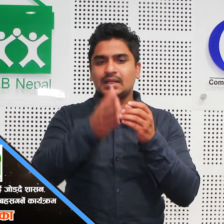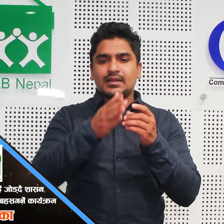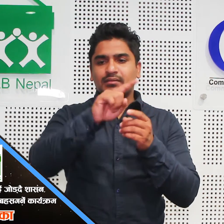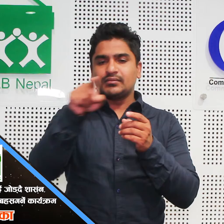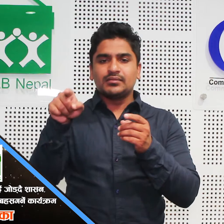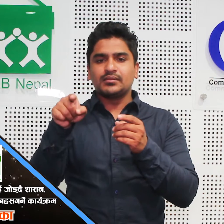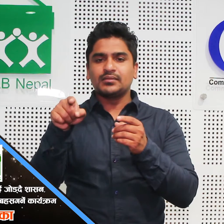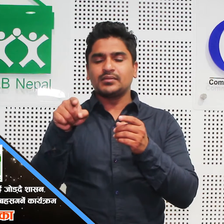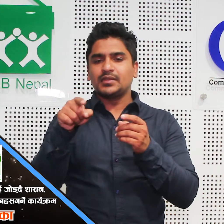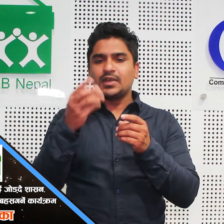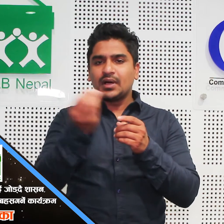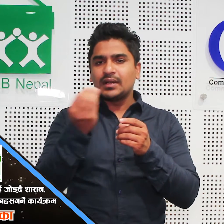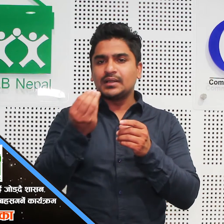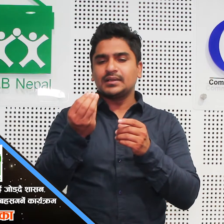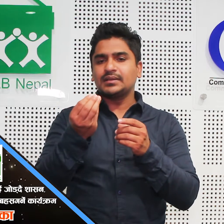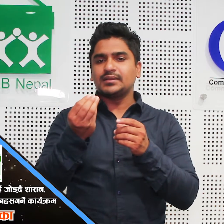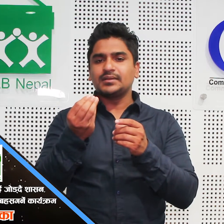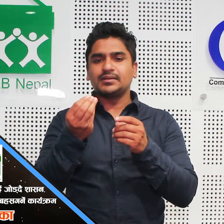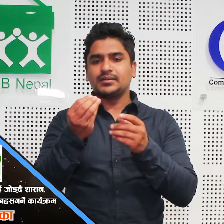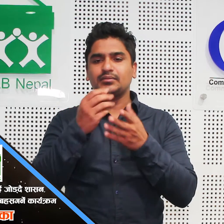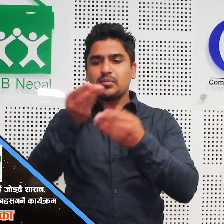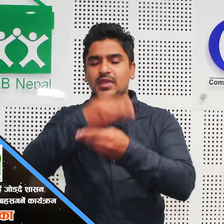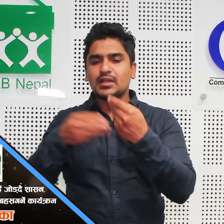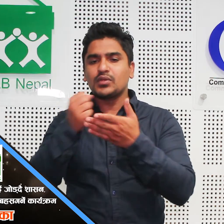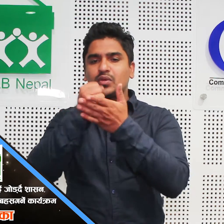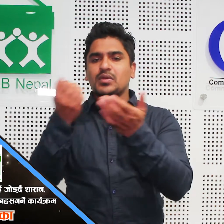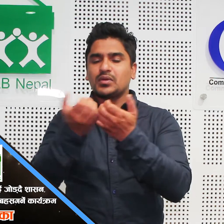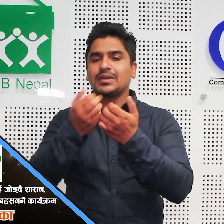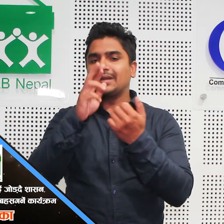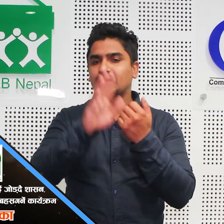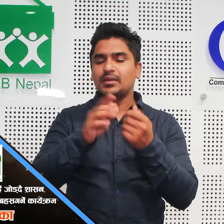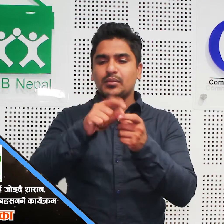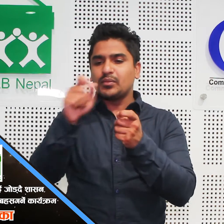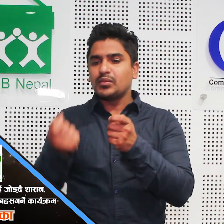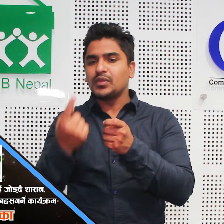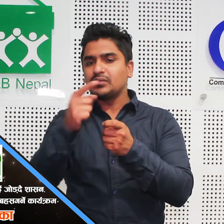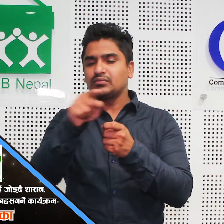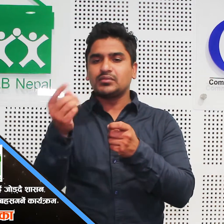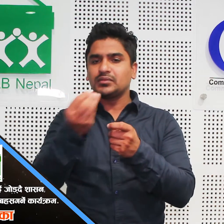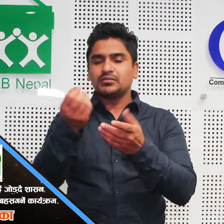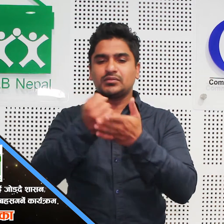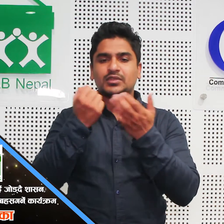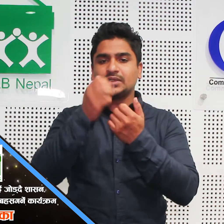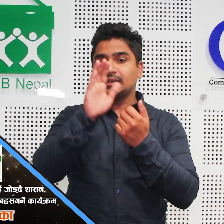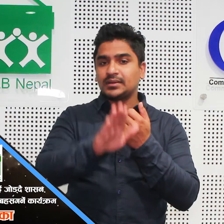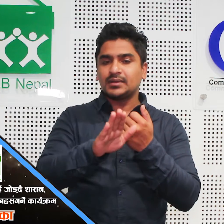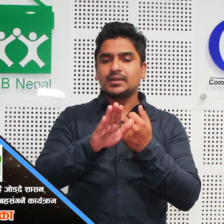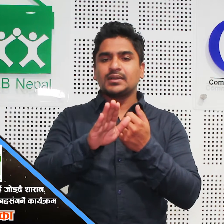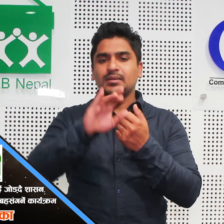बेलामा तरकारी नबिगोमा बेच्नलाई सहयोग गरेर बेचिएको, बिउ बिजन उपलब्ध गराइदिएकोमा खुसी छौँ। फेरि पनि यस्तै